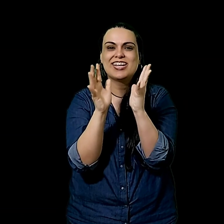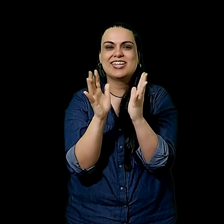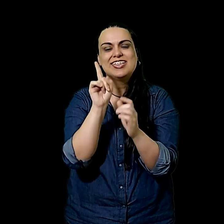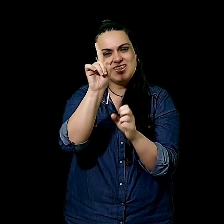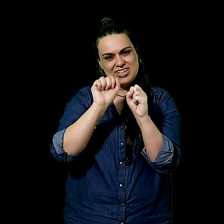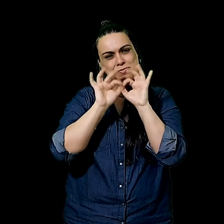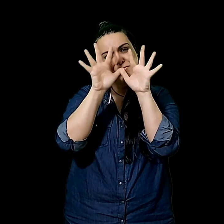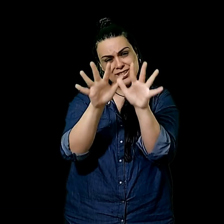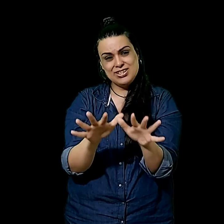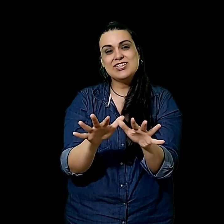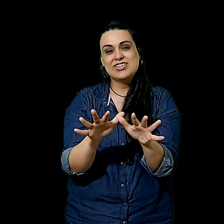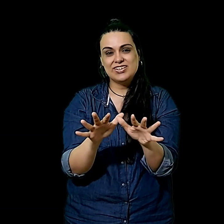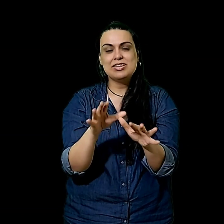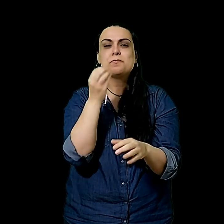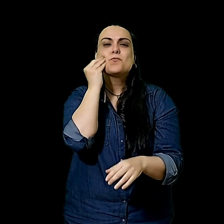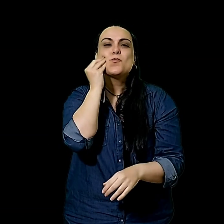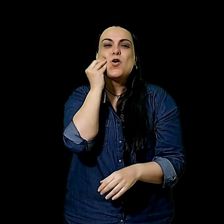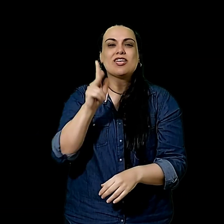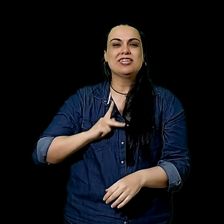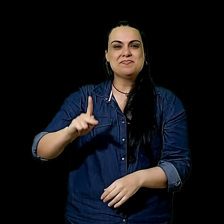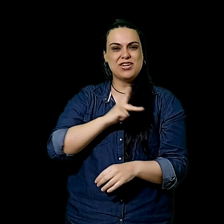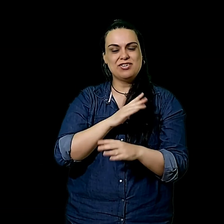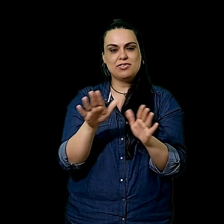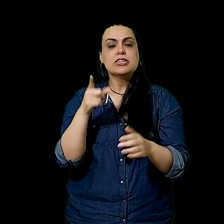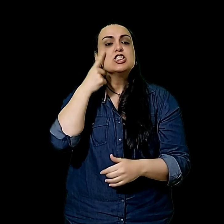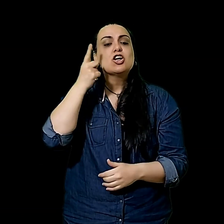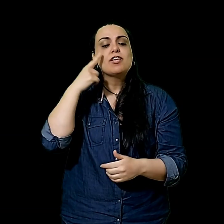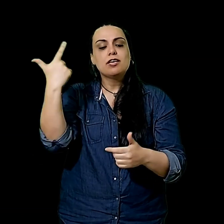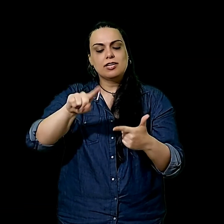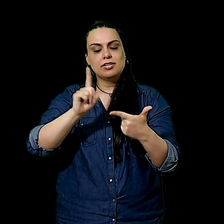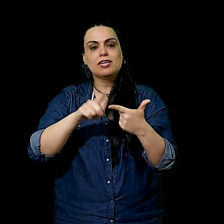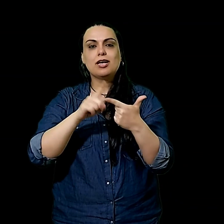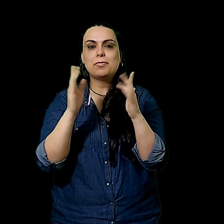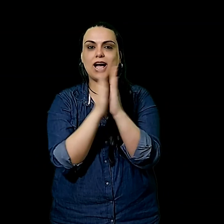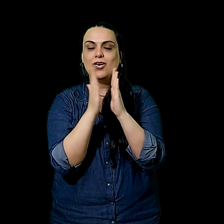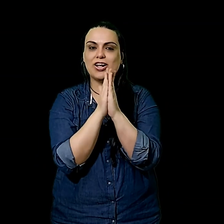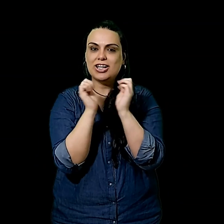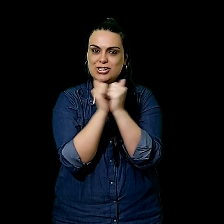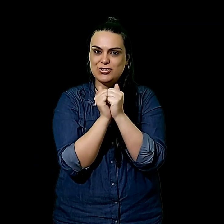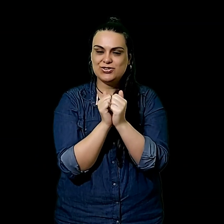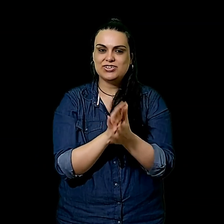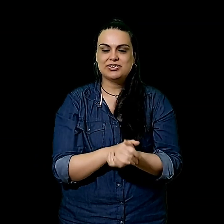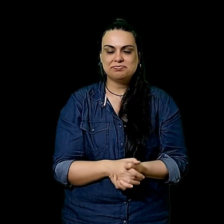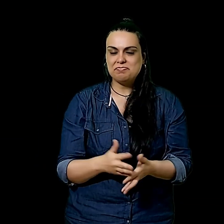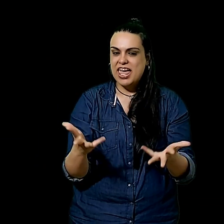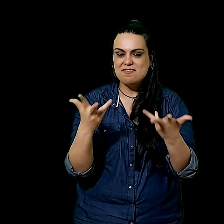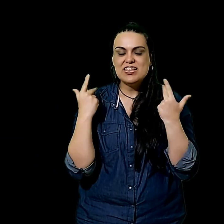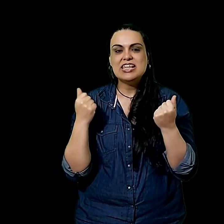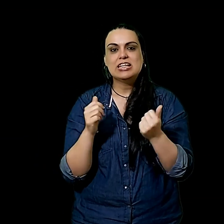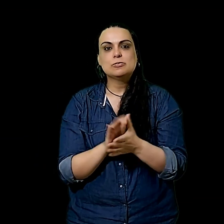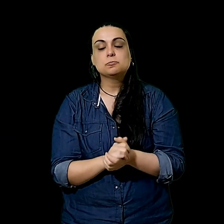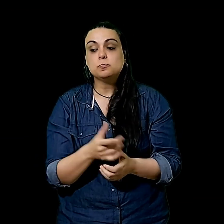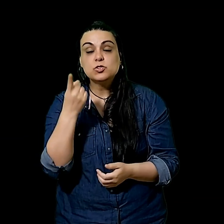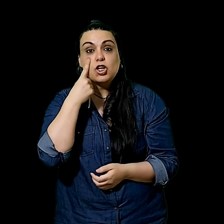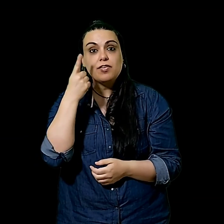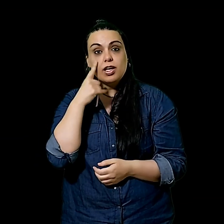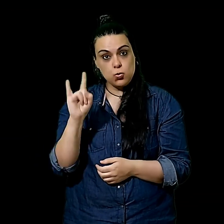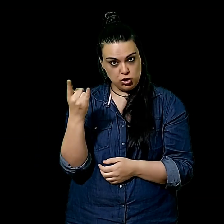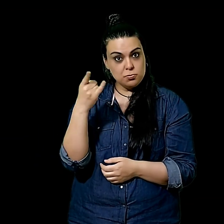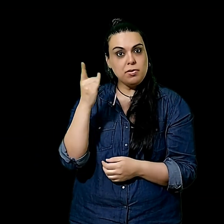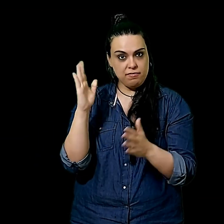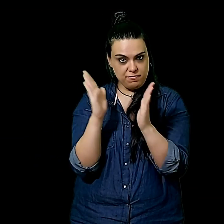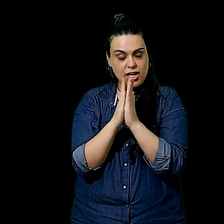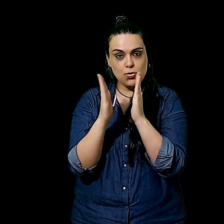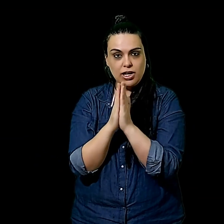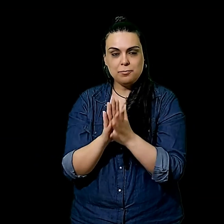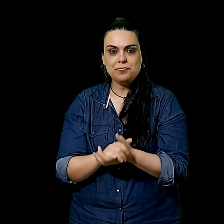beijo. Deus te abençoe. Beijo, meu povo. Tchau. Deixa eu ver a outra pra gente orar junto e encerrar, gente. Maravilha. Deixa eu ver aqui então, gente. A última